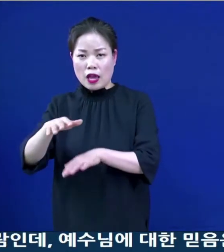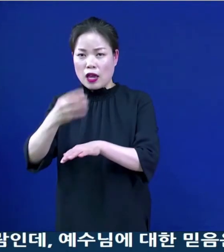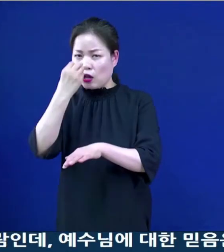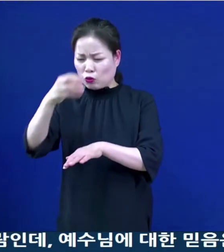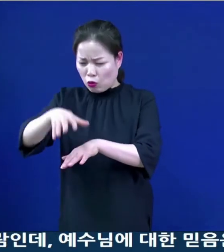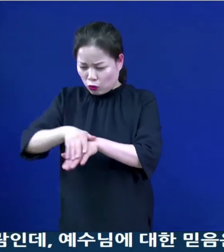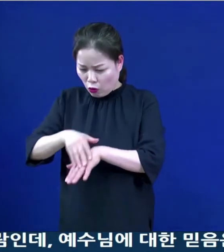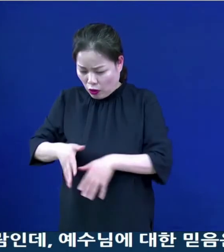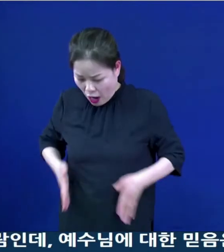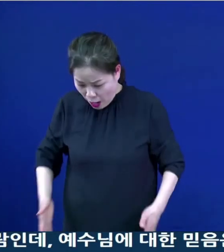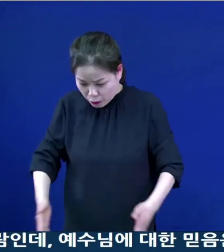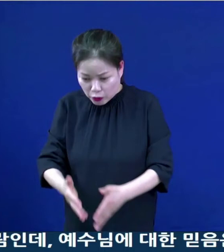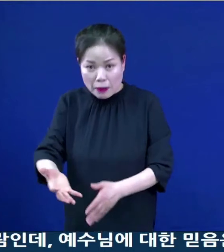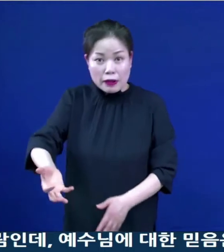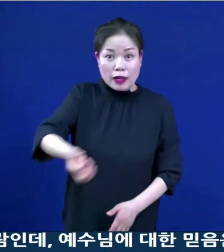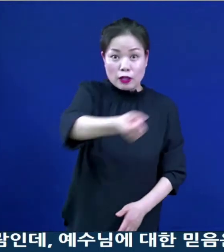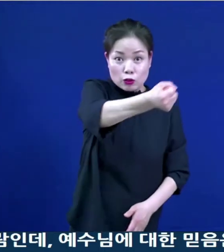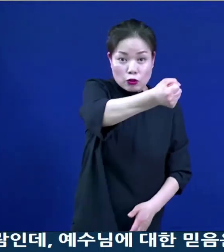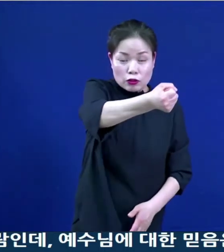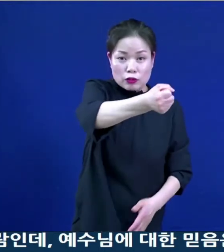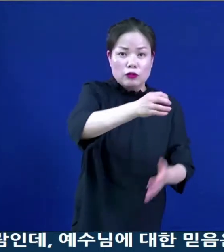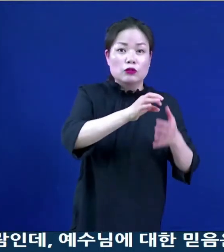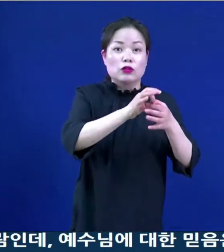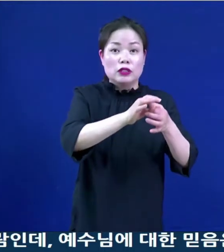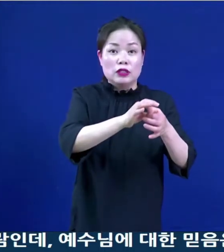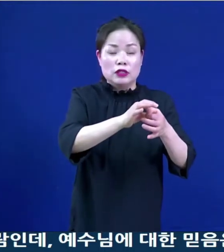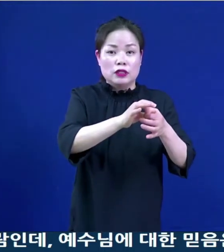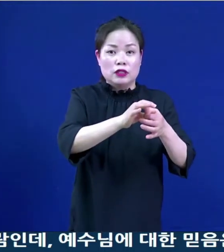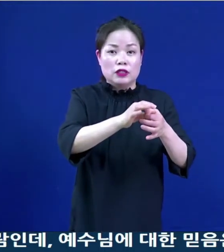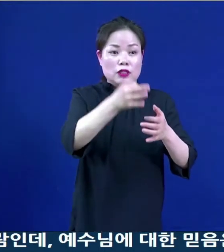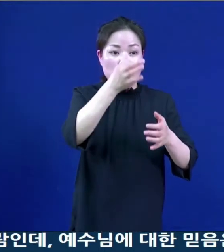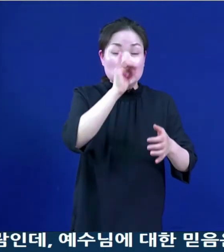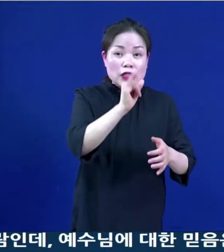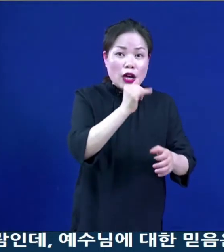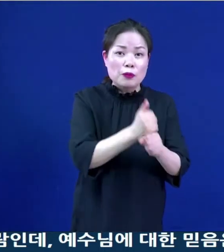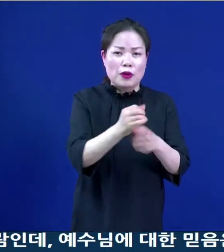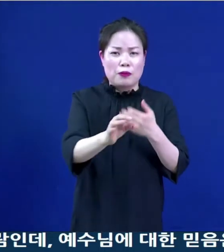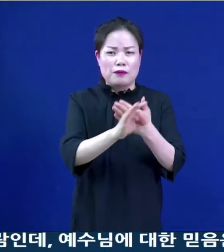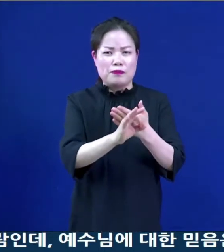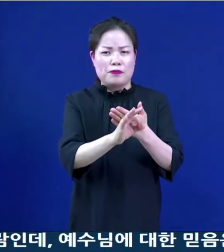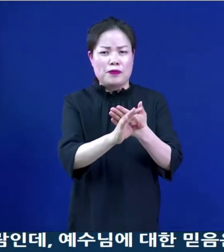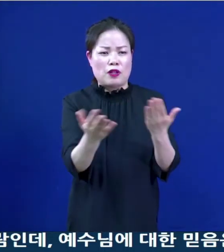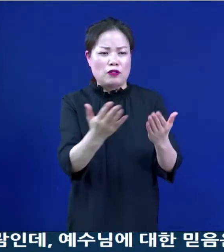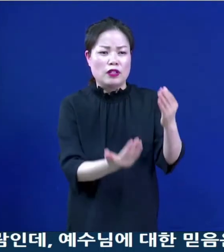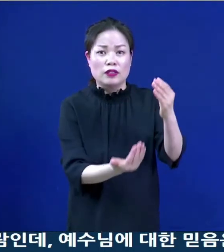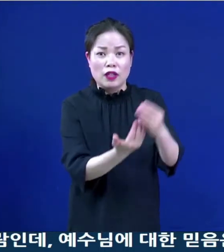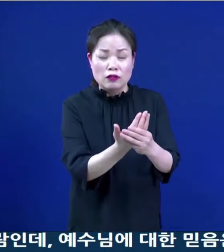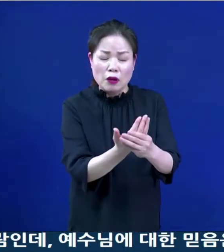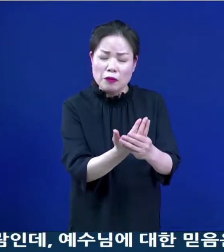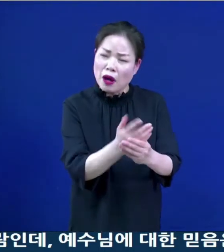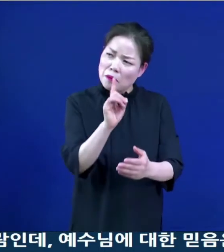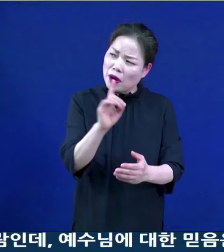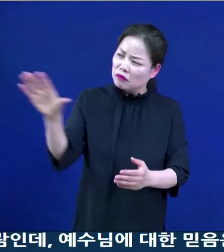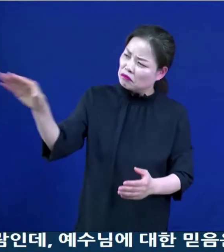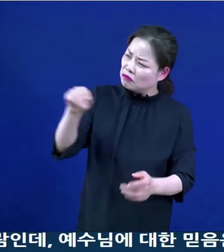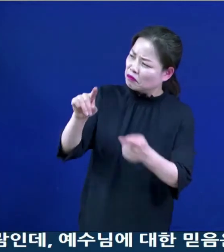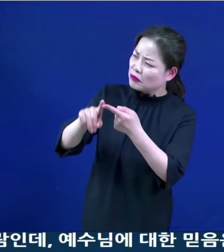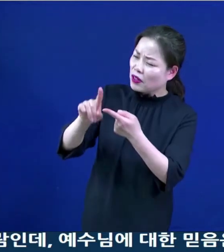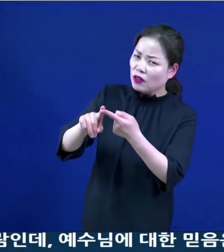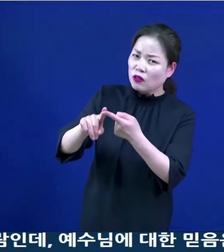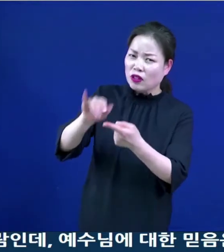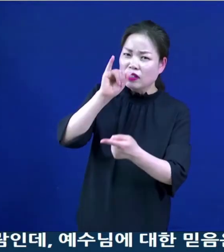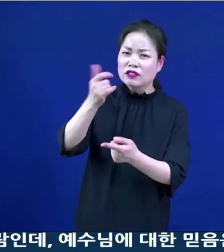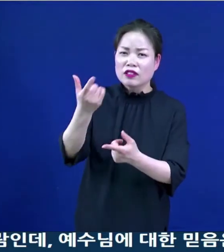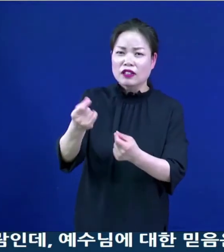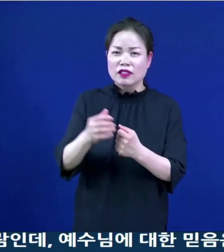가도 이게 통했던 거라면 이렇게 흉내를 내도 통하는 때가 있었을 법해요. 근데 이제 제대로 걸린